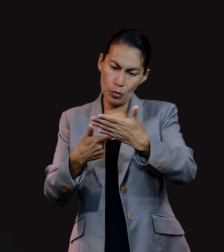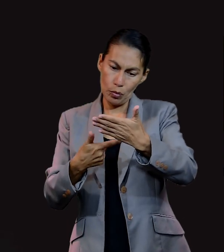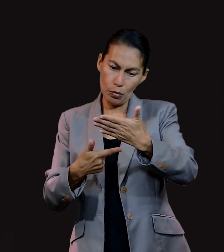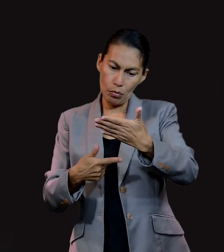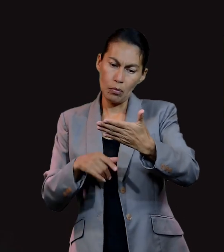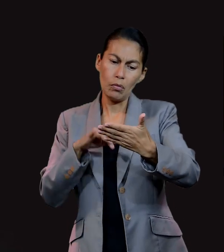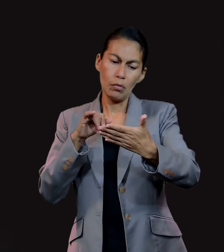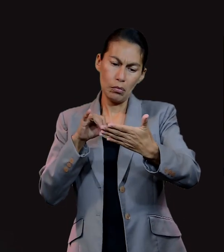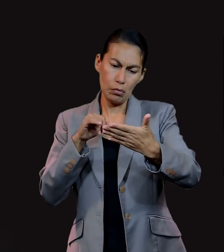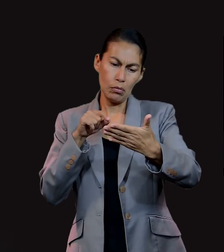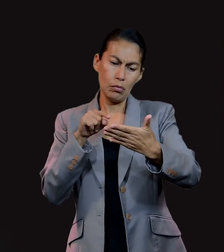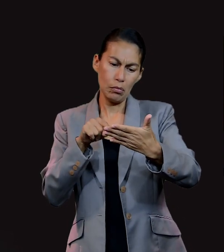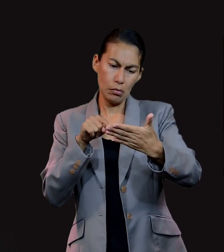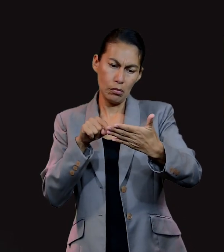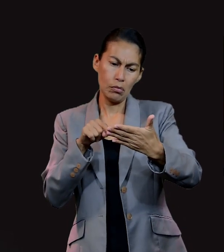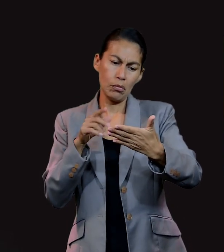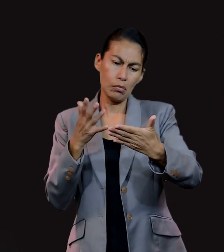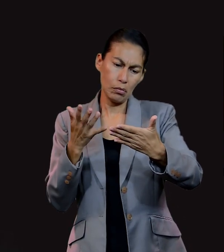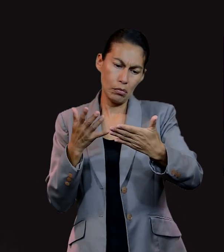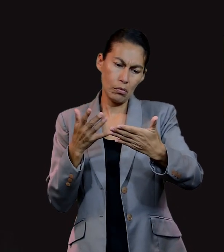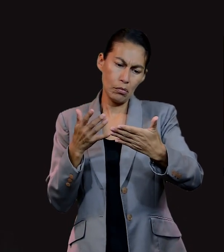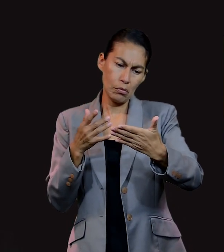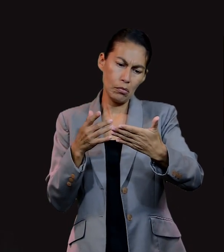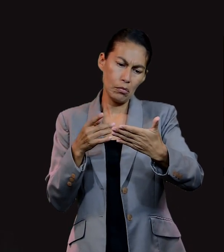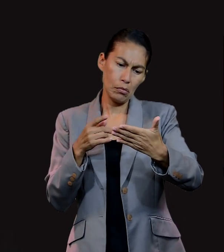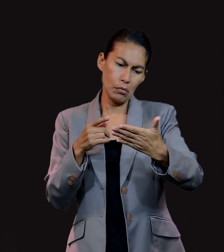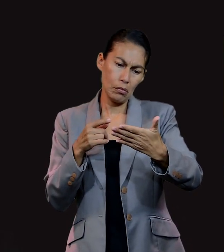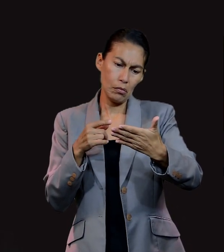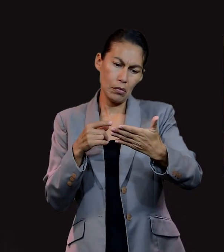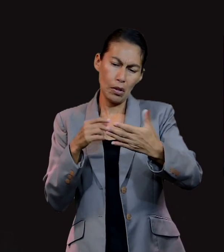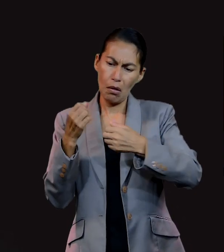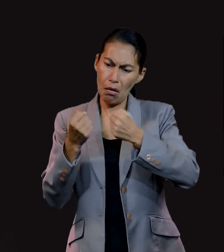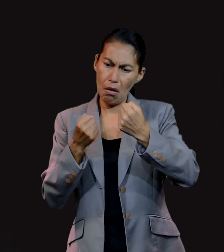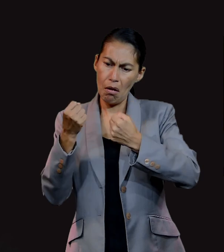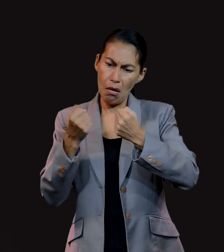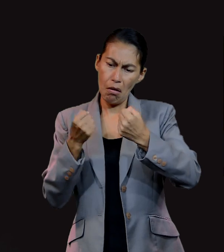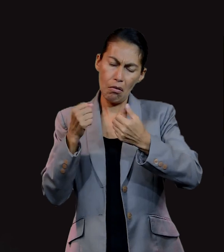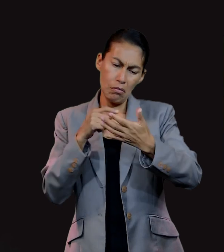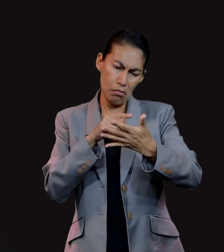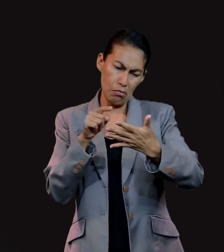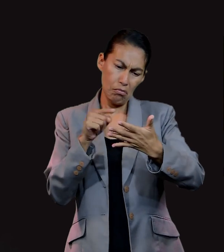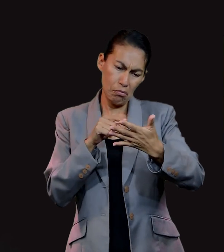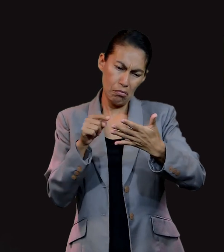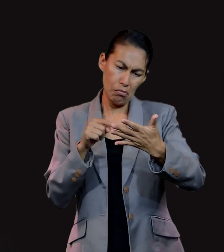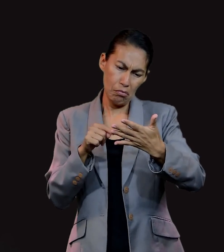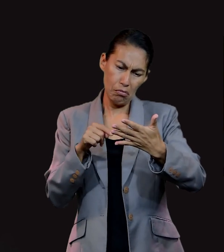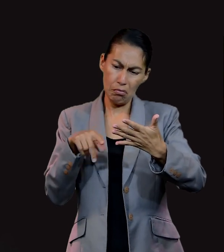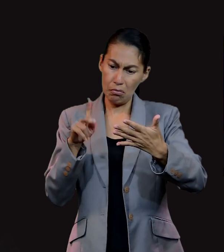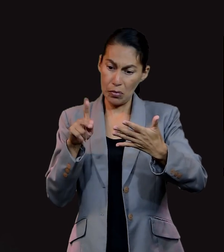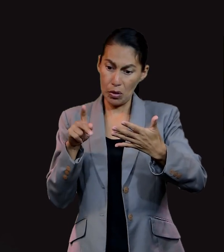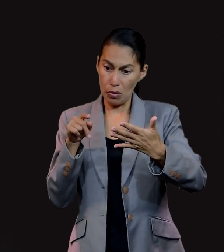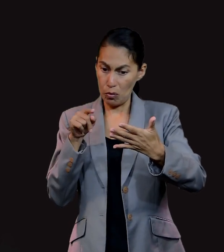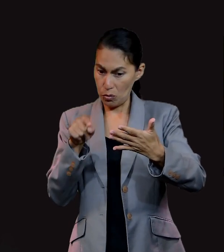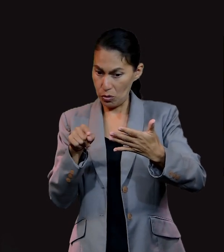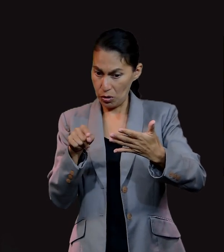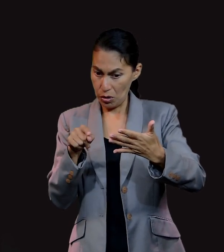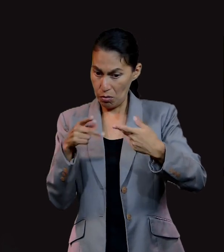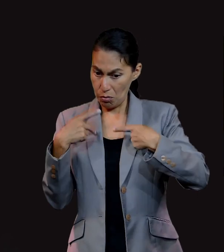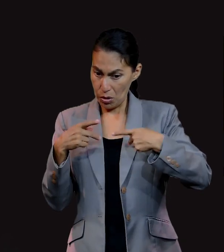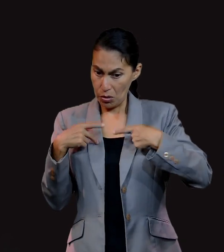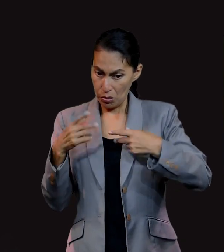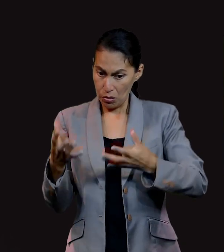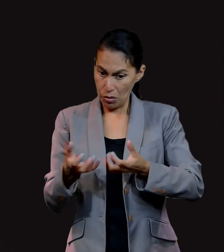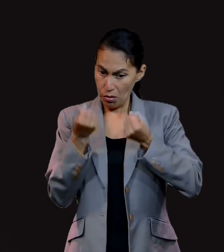revisó la bitácora de ese día y dice sí es cierto este aquí está lo de su vehículo aquí está